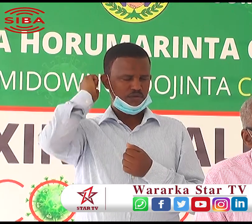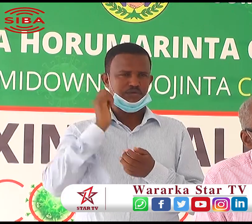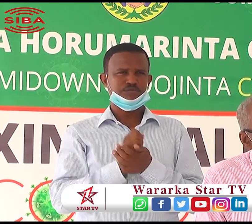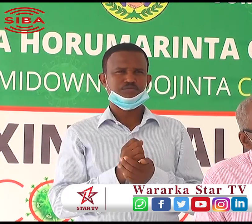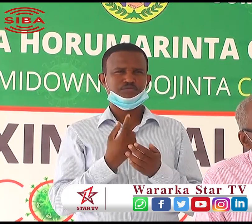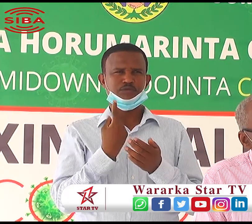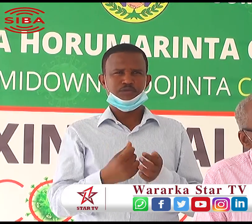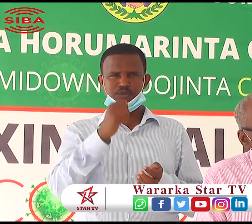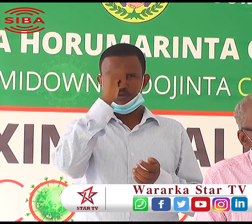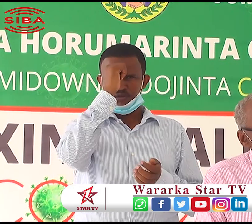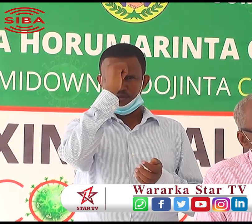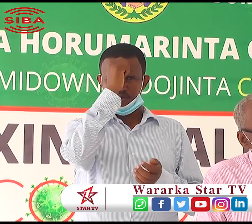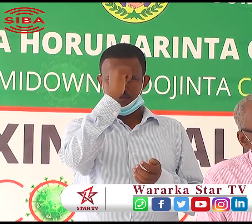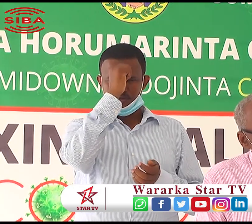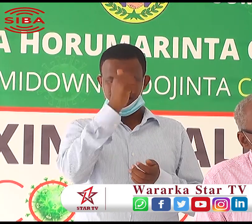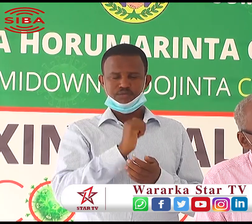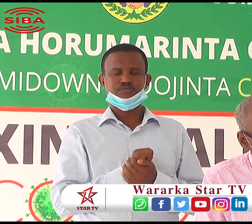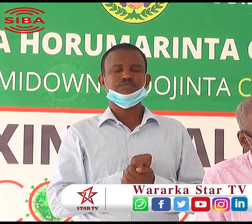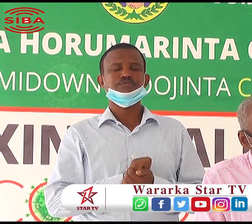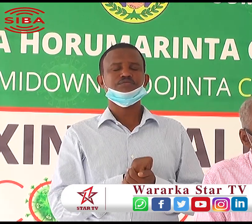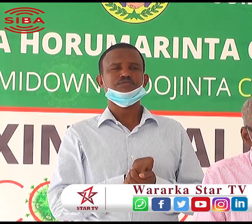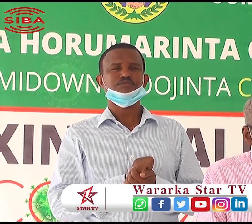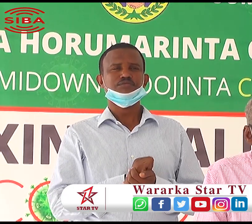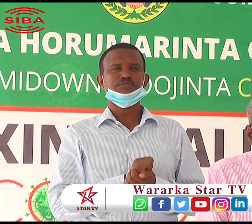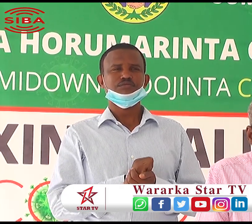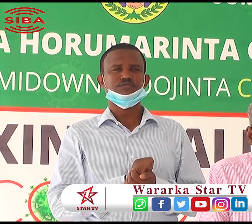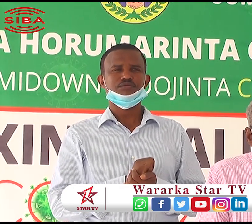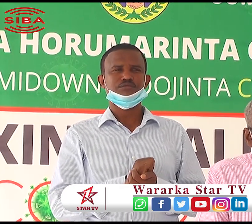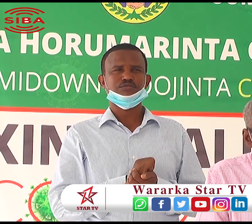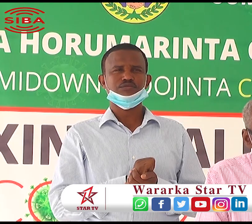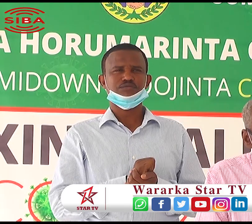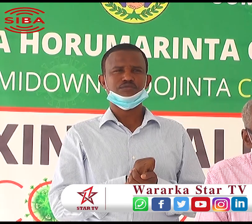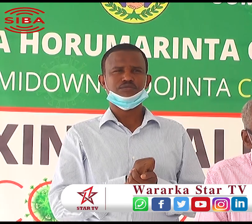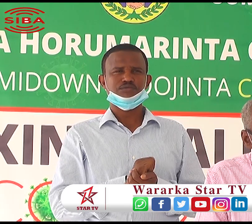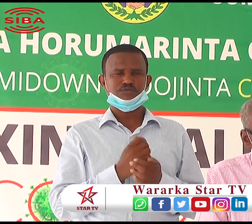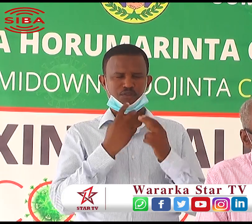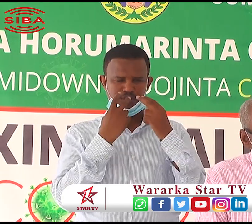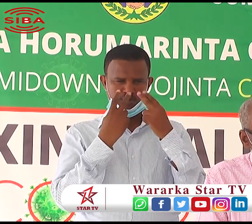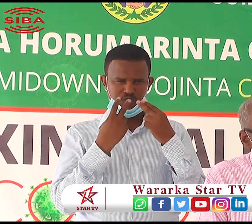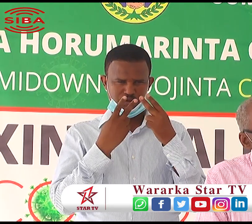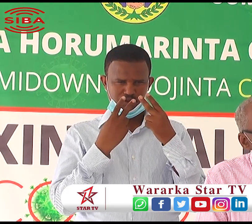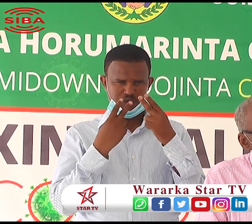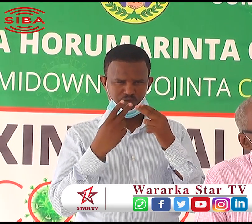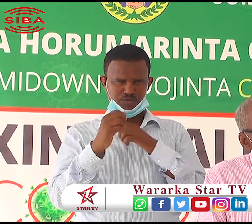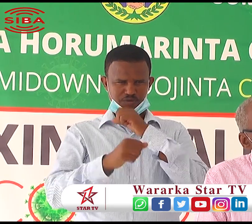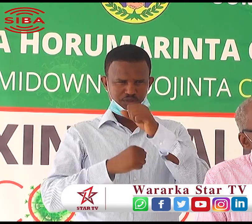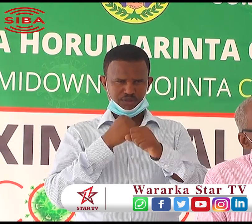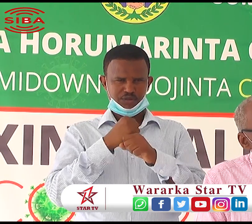Hindi 7 saasay kala ahaayeen hadii aynu eegno daahooda